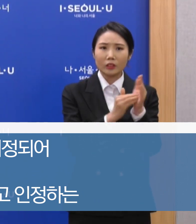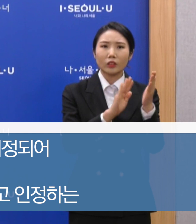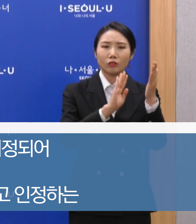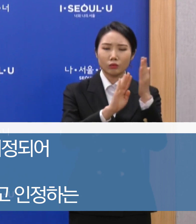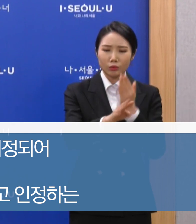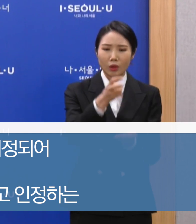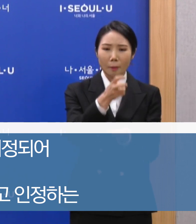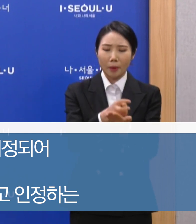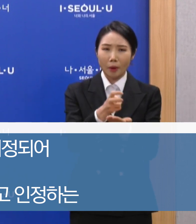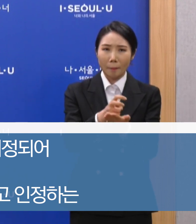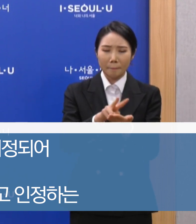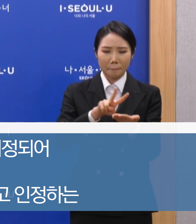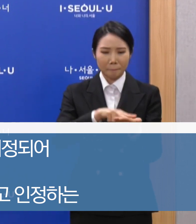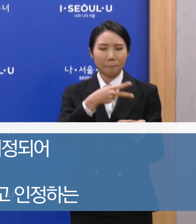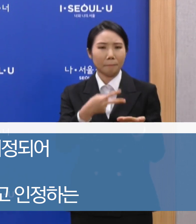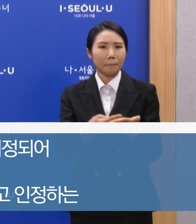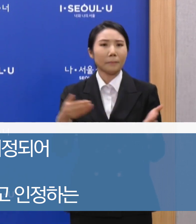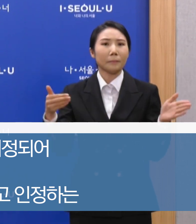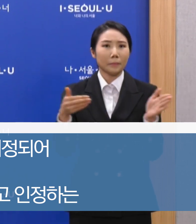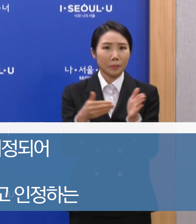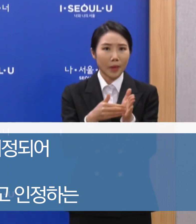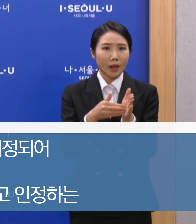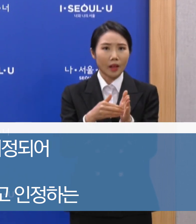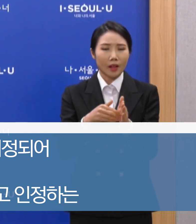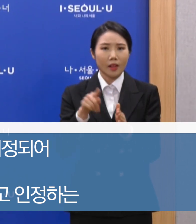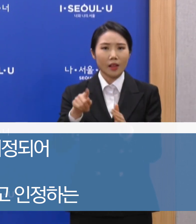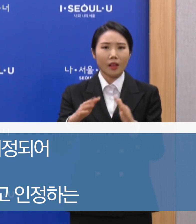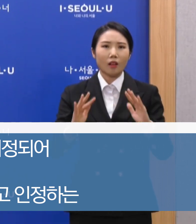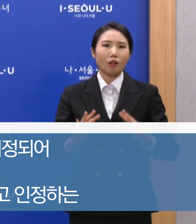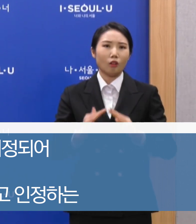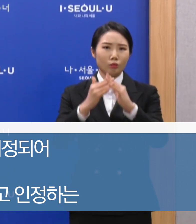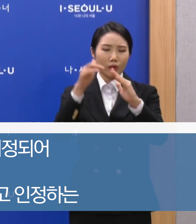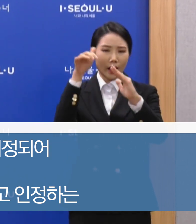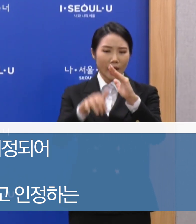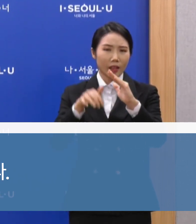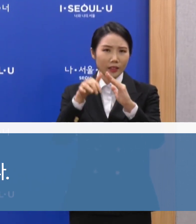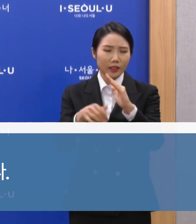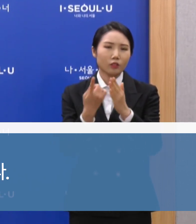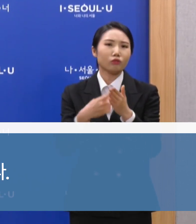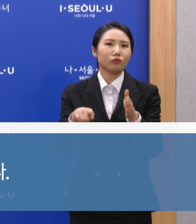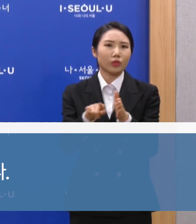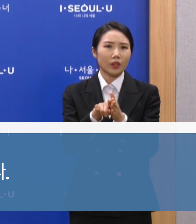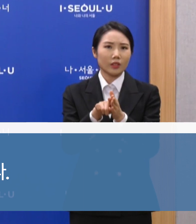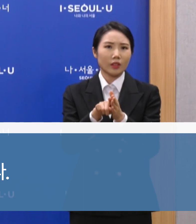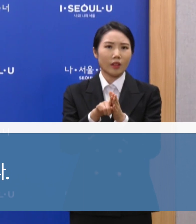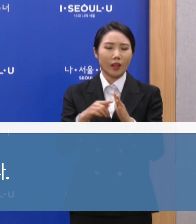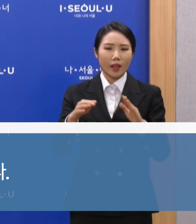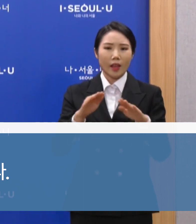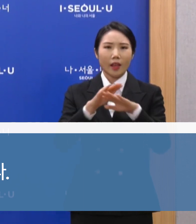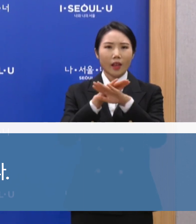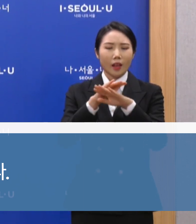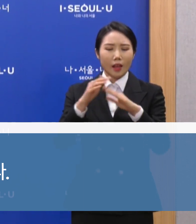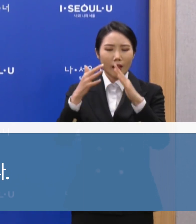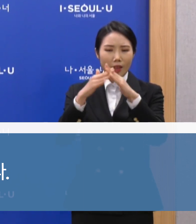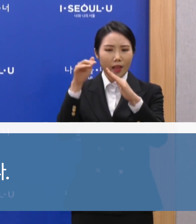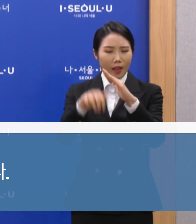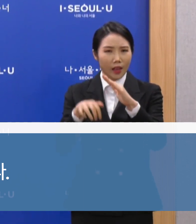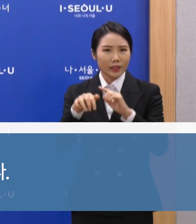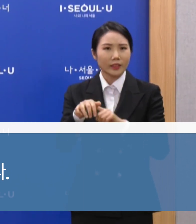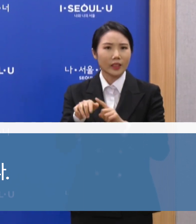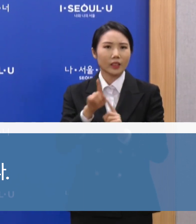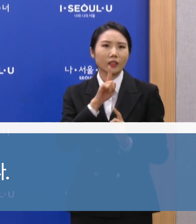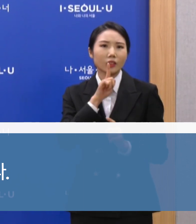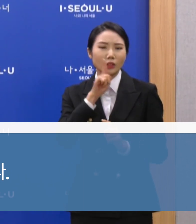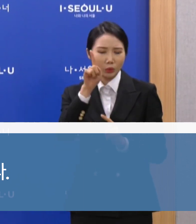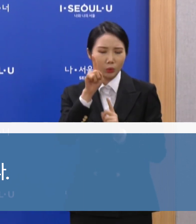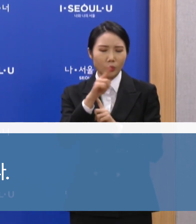대상 건축물이나 허가권자가 안전한 관리가 필요하다고 인정하는 해체 신고 대상 건축물에 한해서